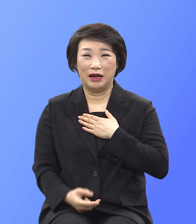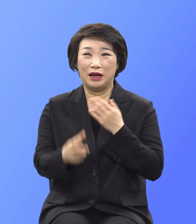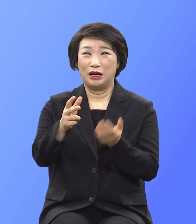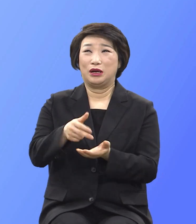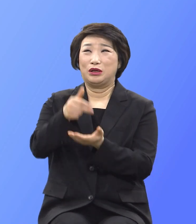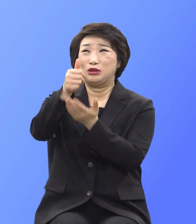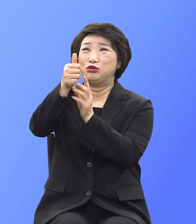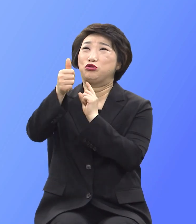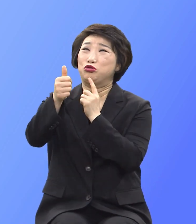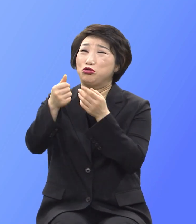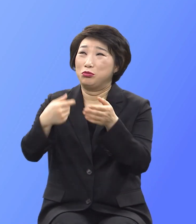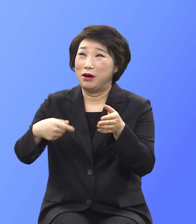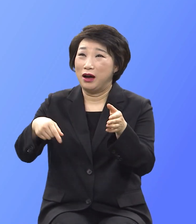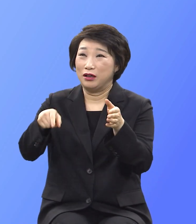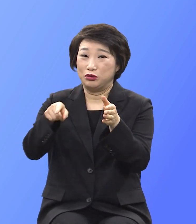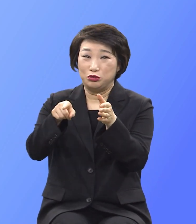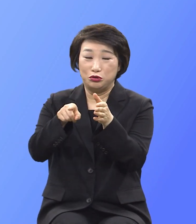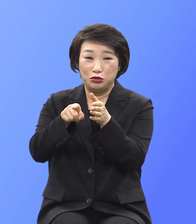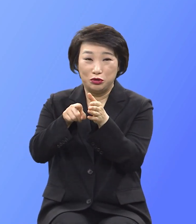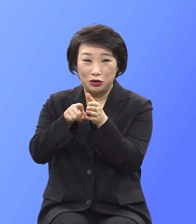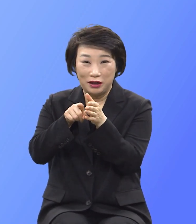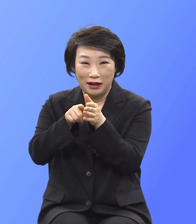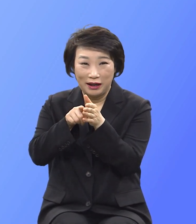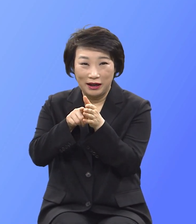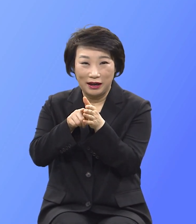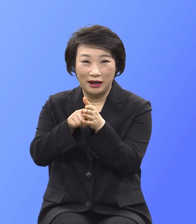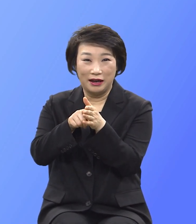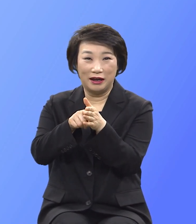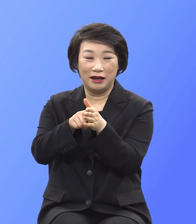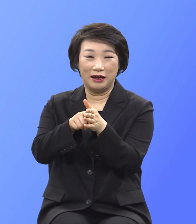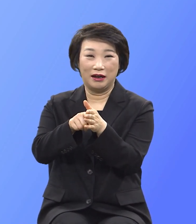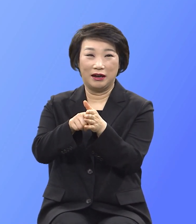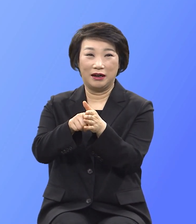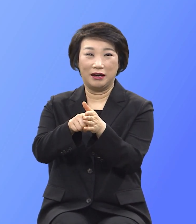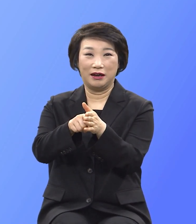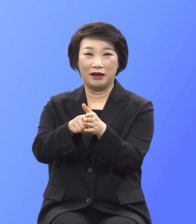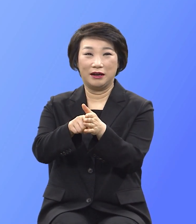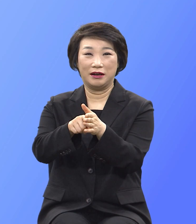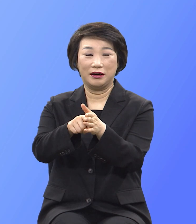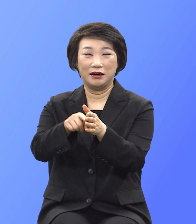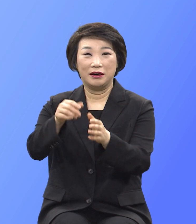와도 내 주만 위해